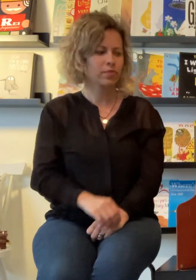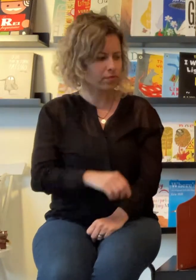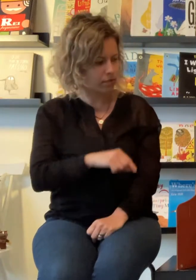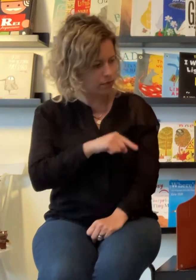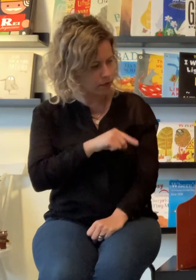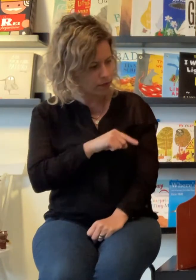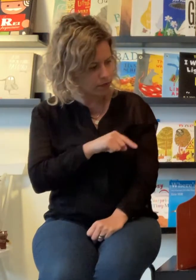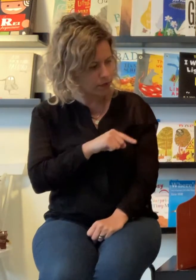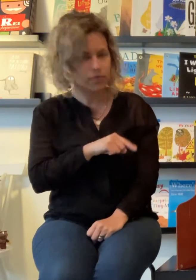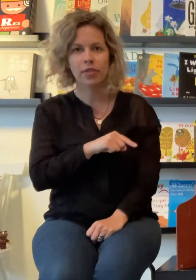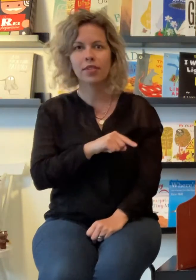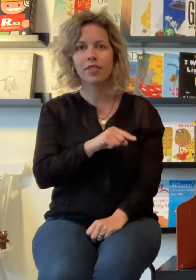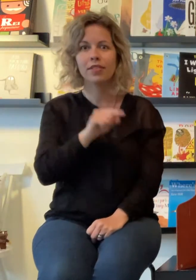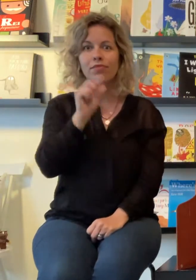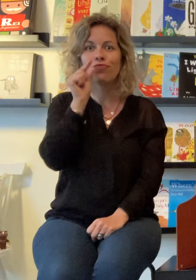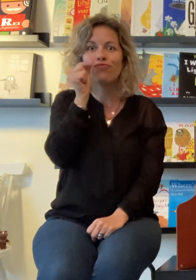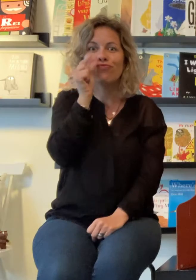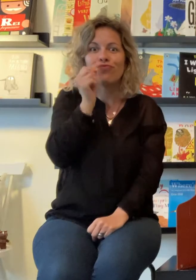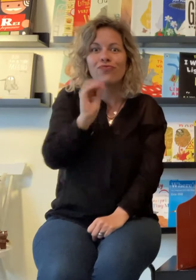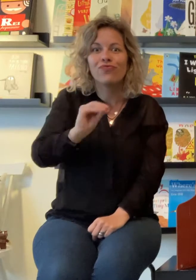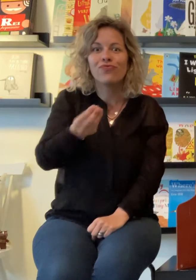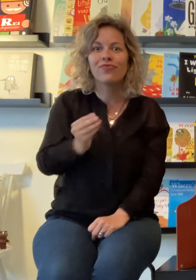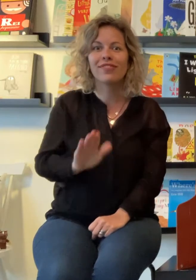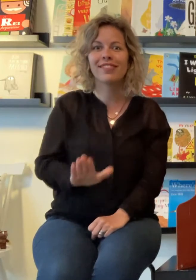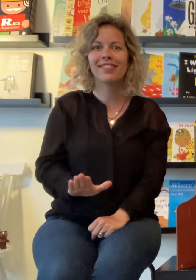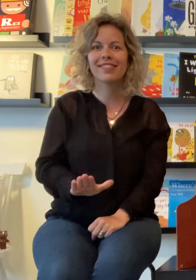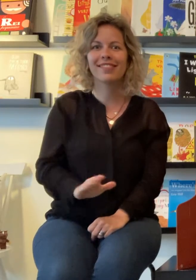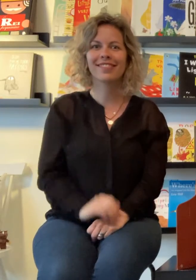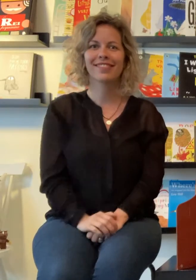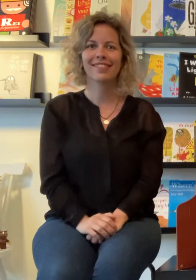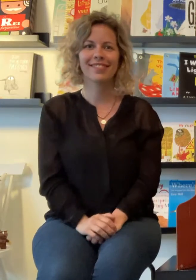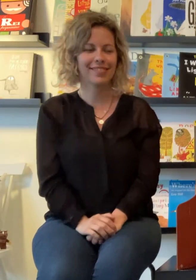Este é o menino.